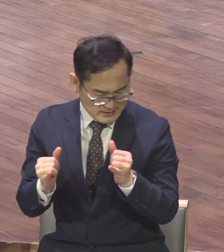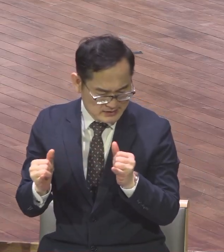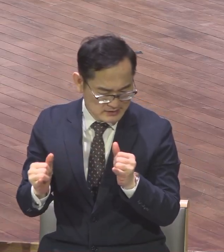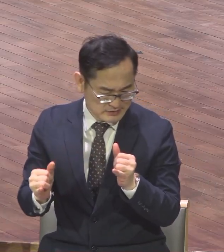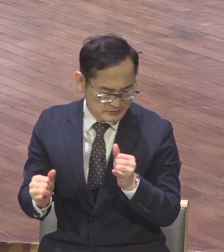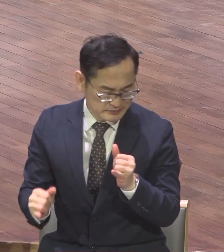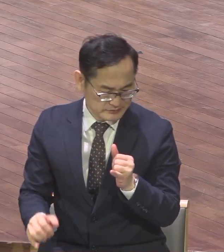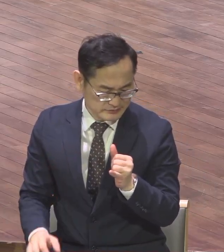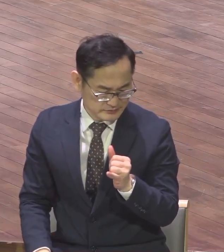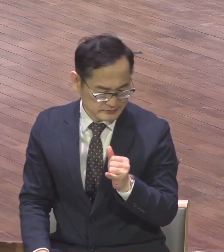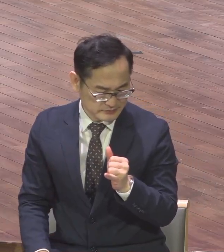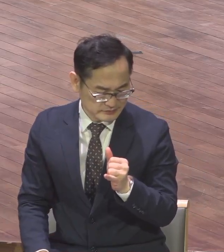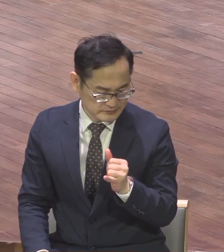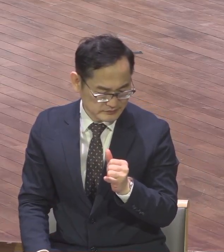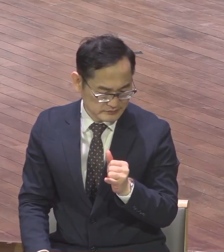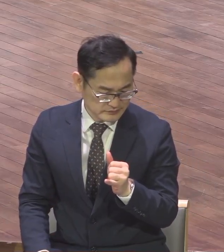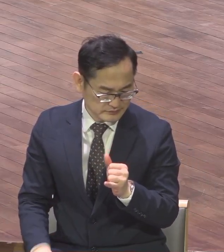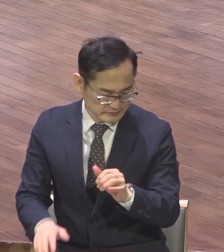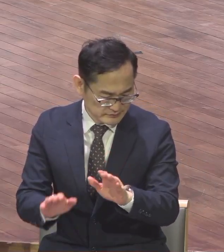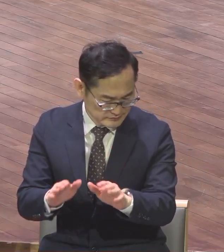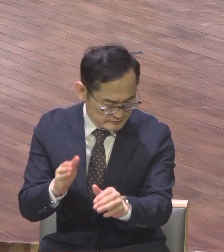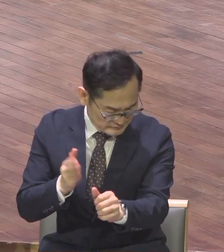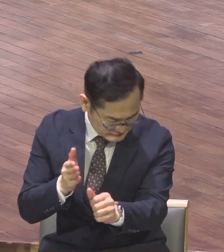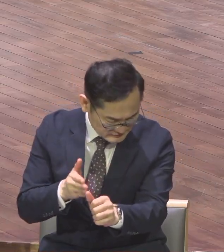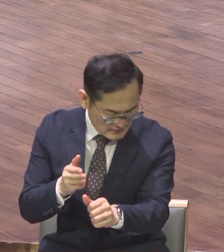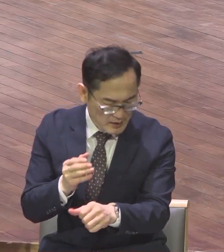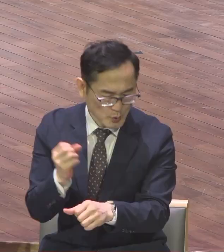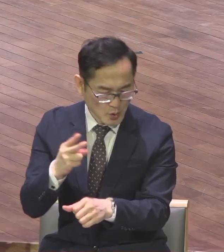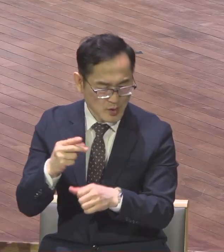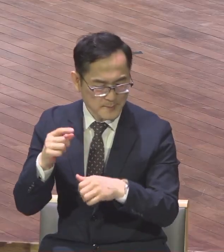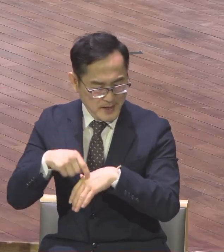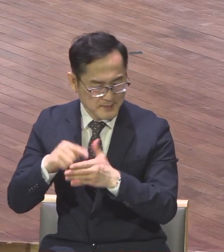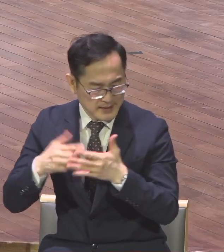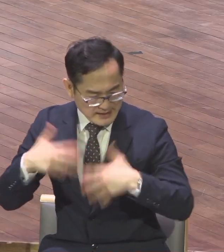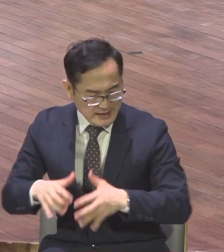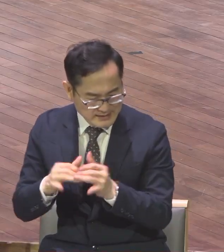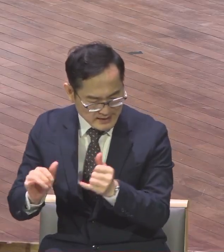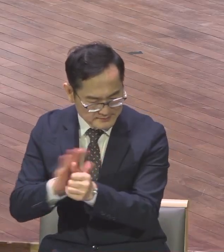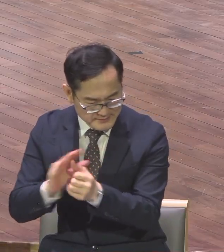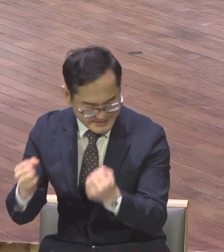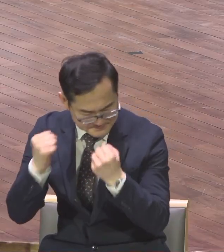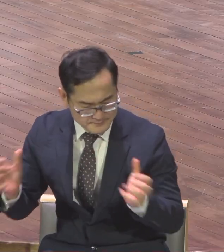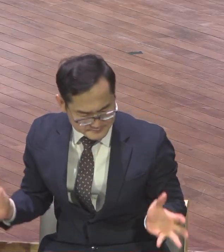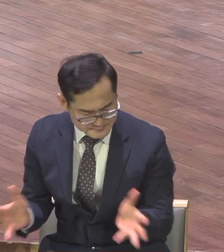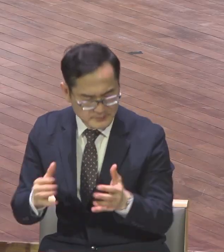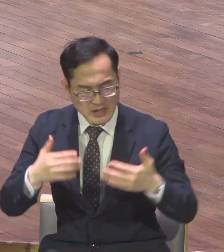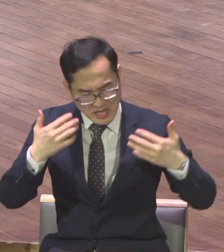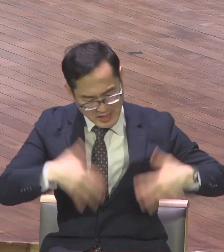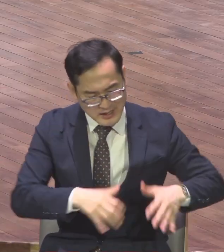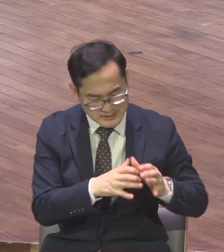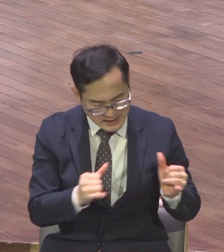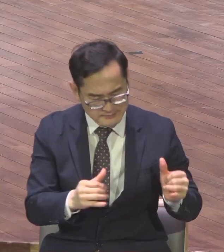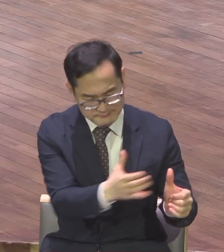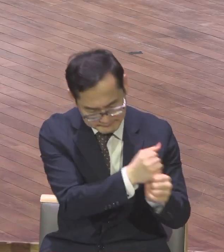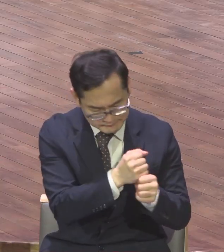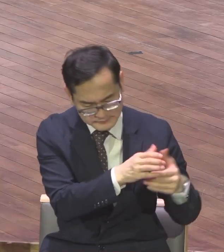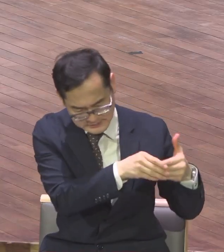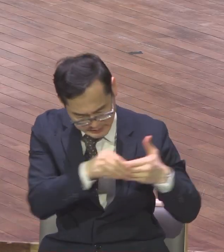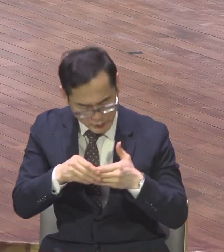게으른 자들을 권계하며 마음이 약한 자들을 격려하고 힘이 없는 자들을